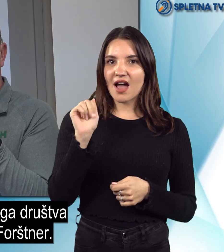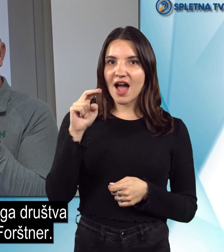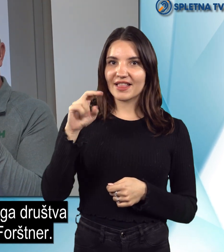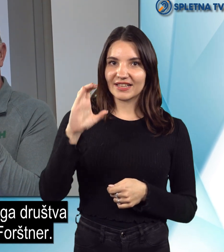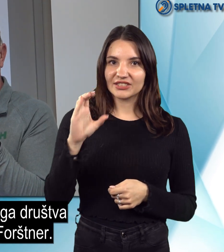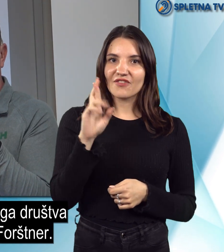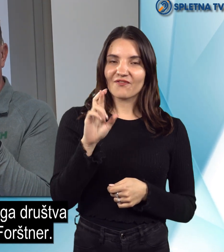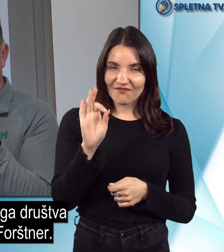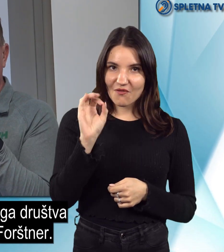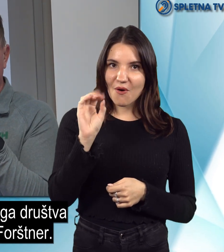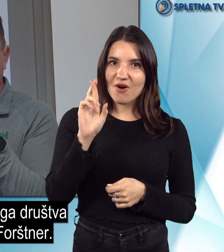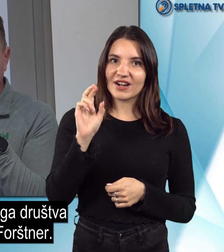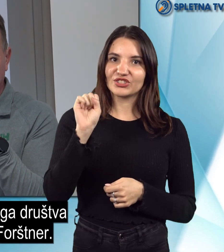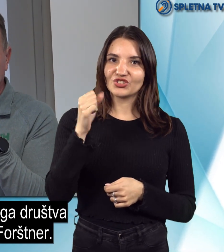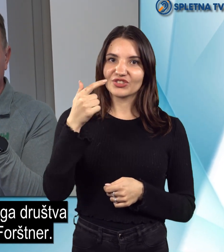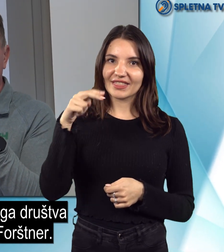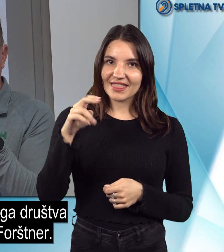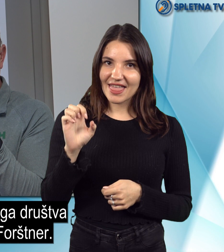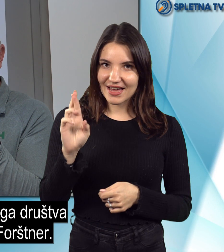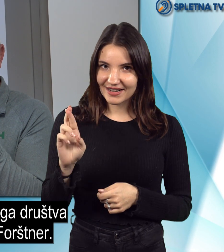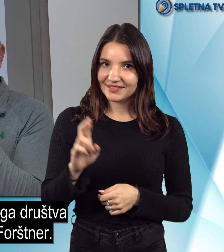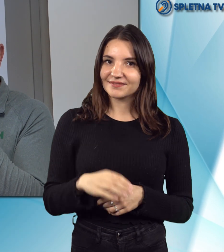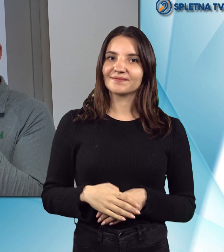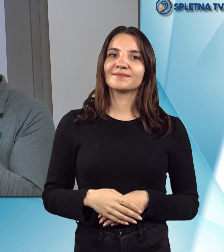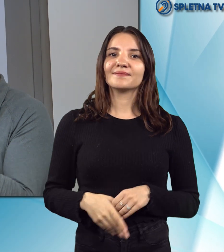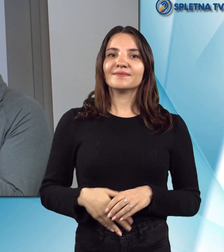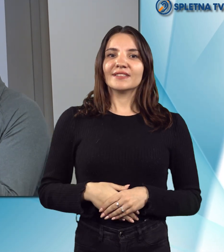velenjskega društva Franc Furštner.